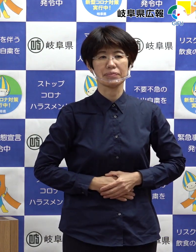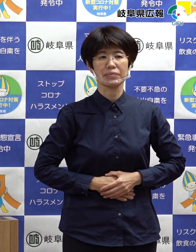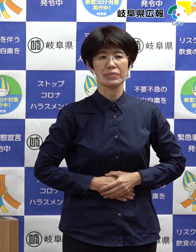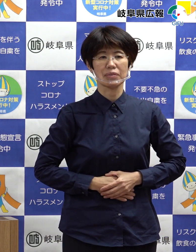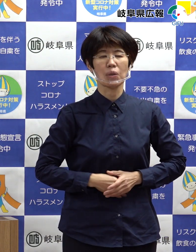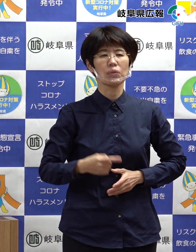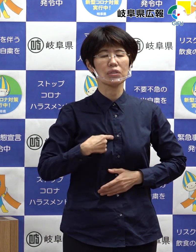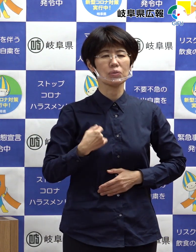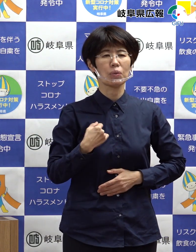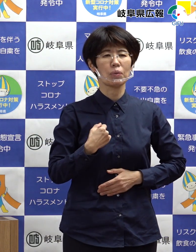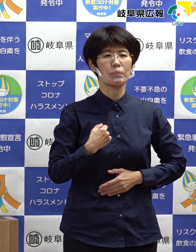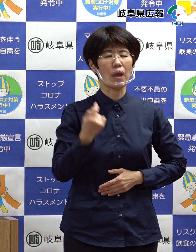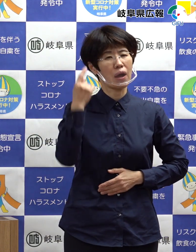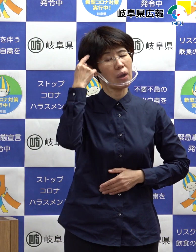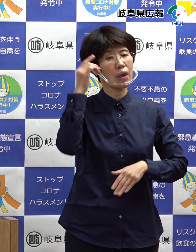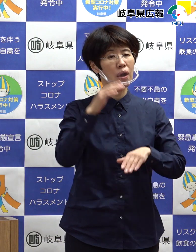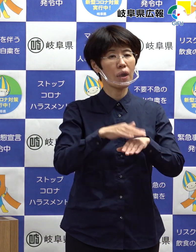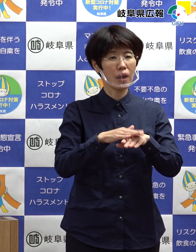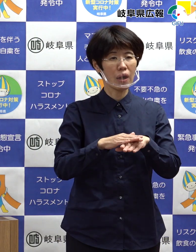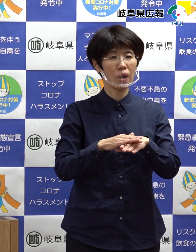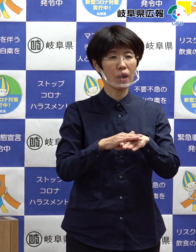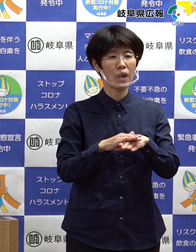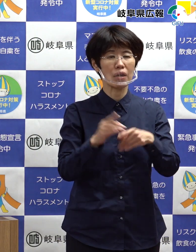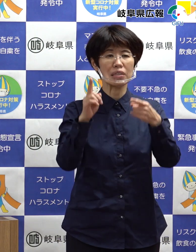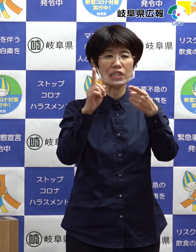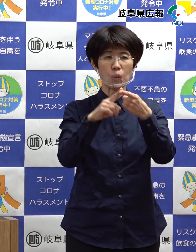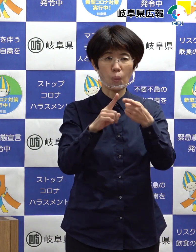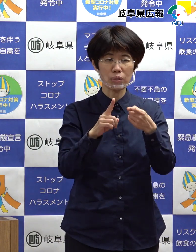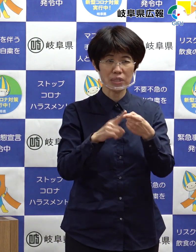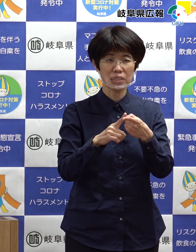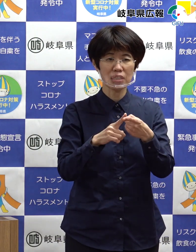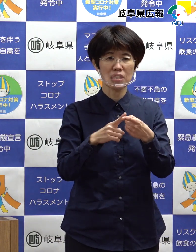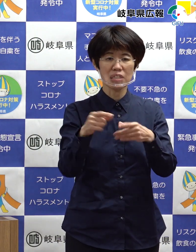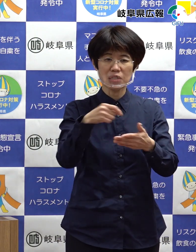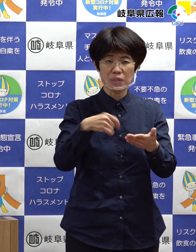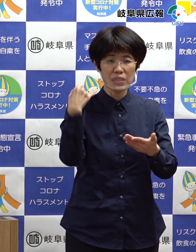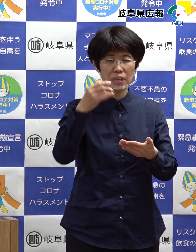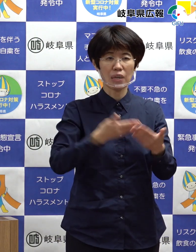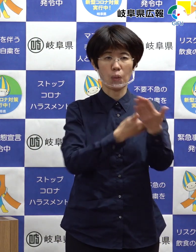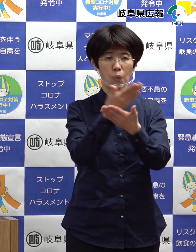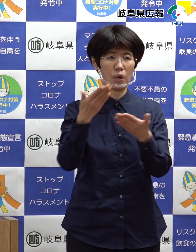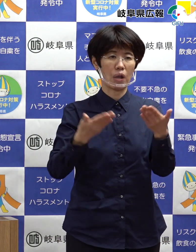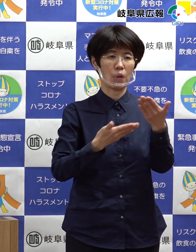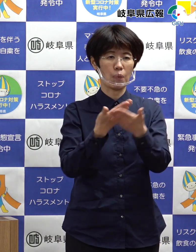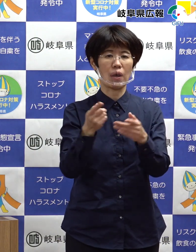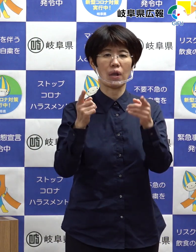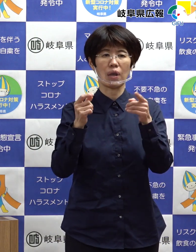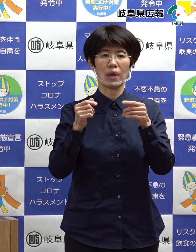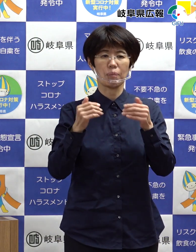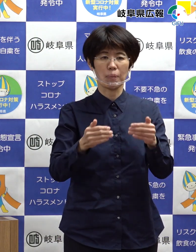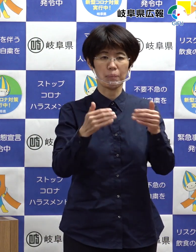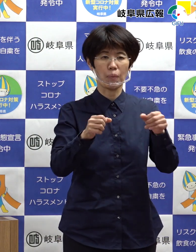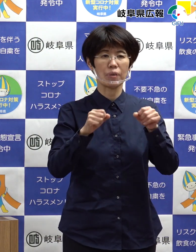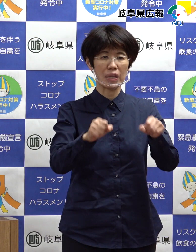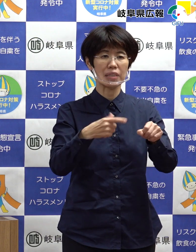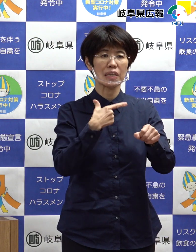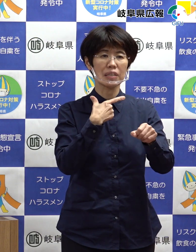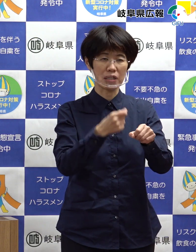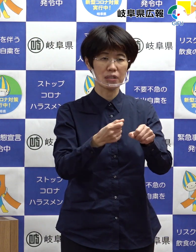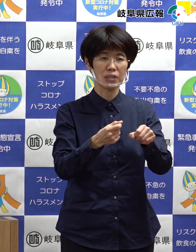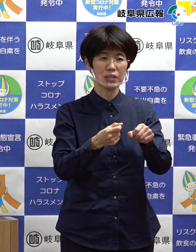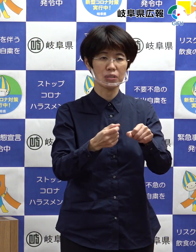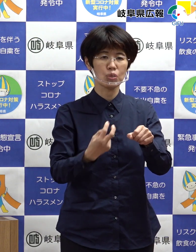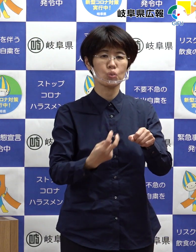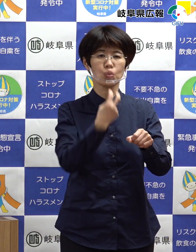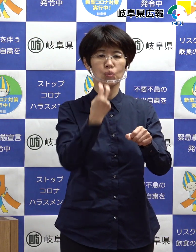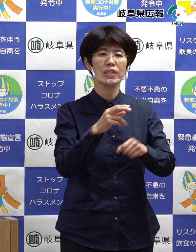私の印象ですけどね、機動的に実務的な意見交換をですね、どんどんやっていこうという、そういう